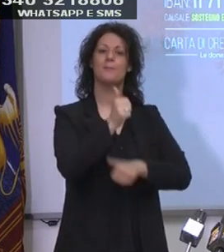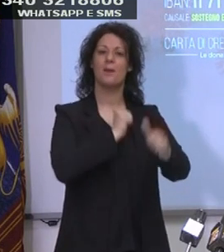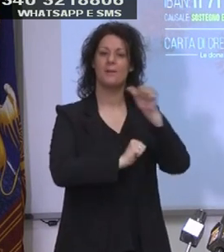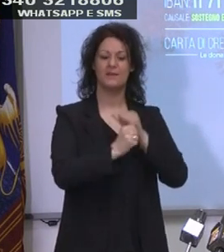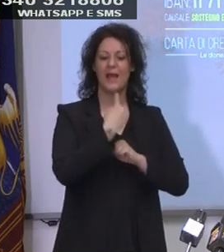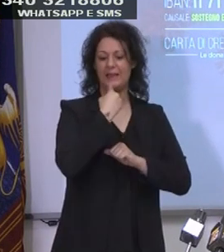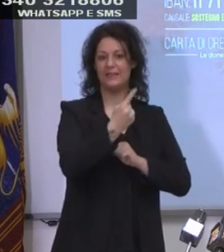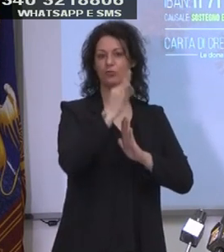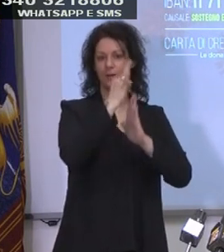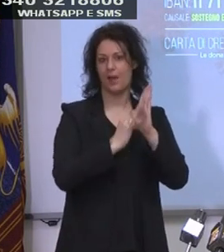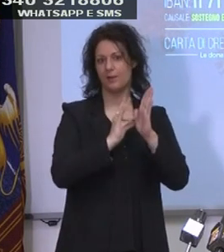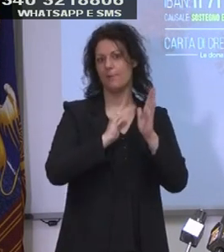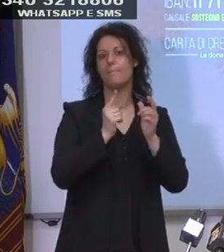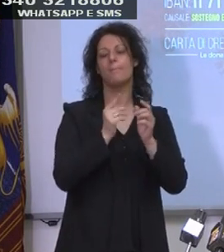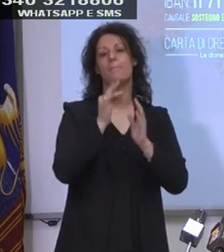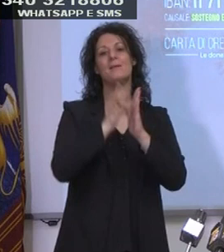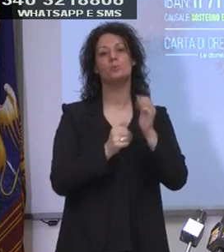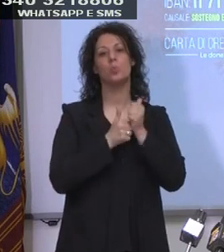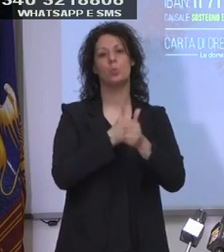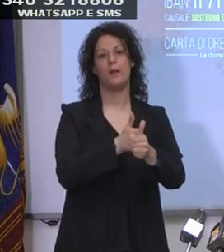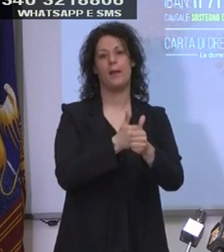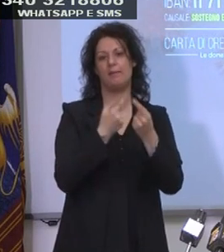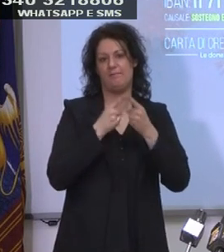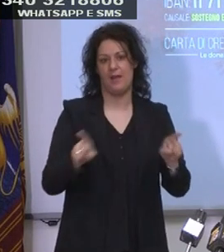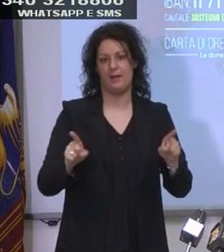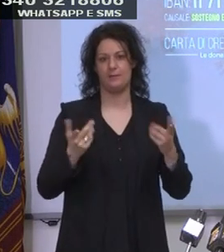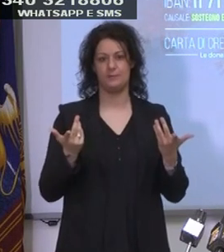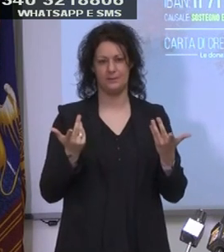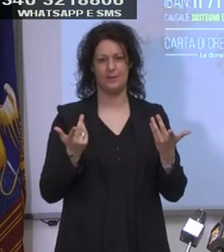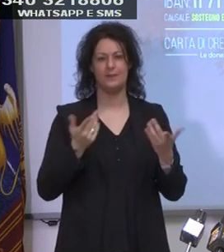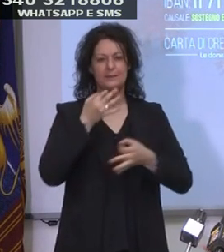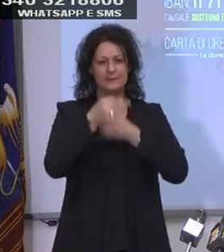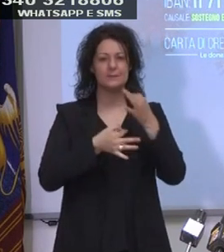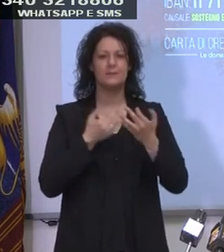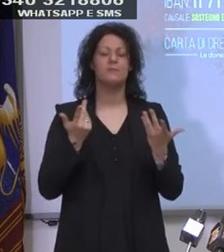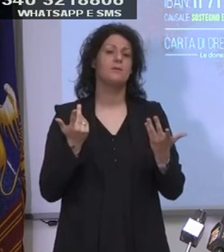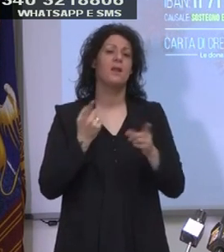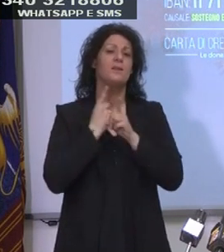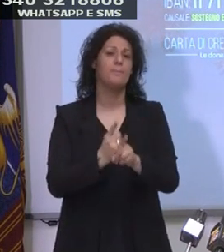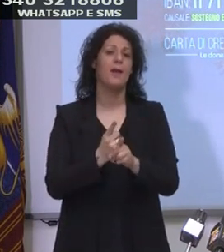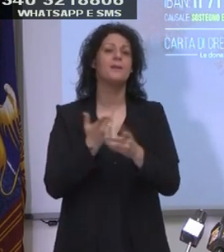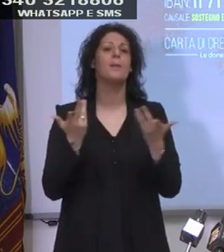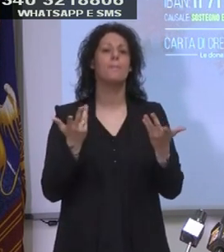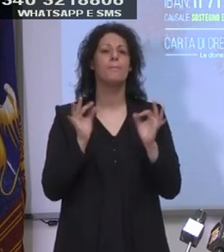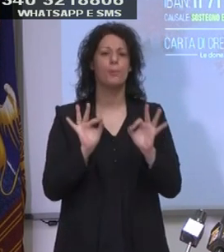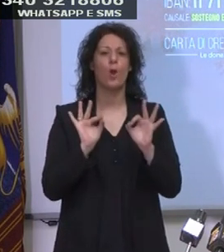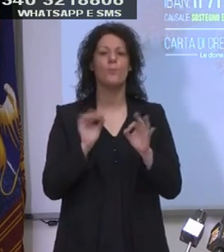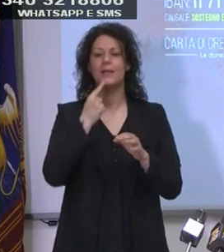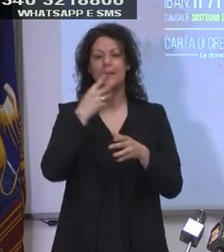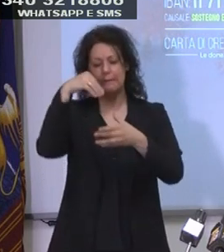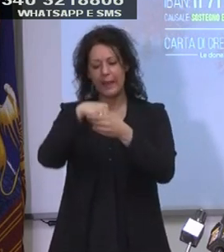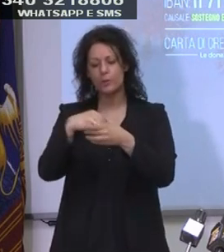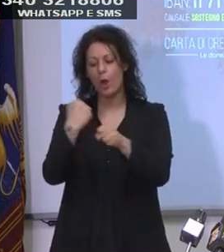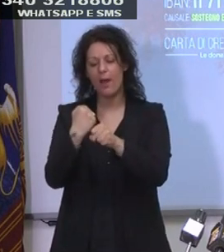capite che non è proprio vero che è una roba automatica, è molto anche mediata da giustamente dall'umanità, no? Da quelli che sono messi a